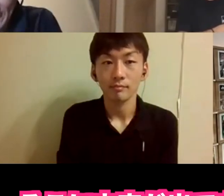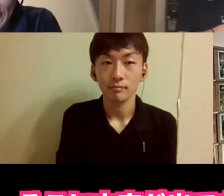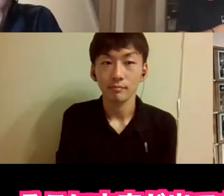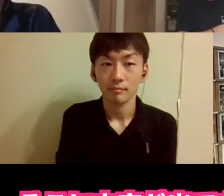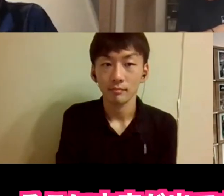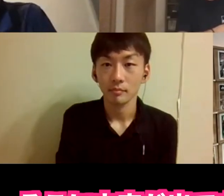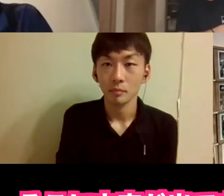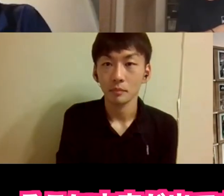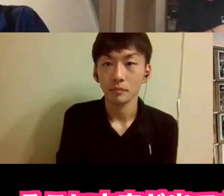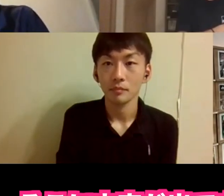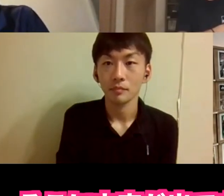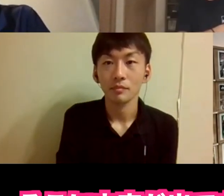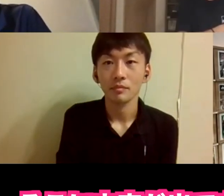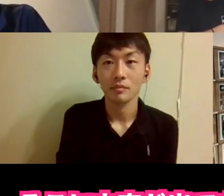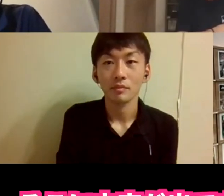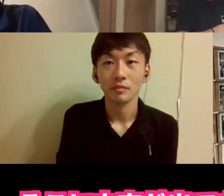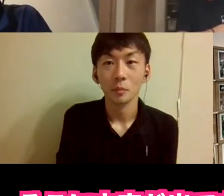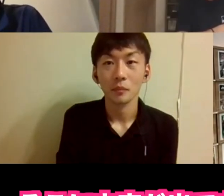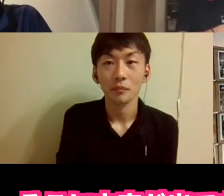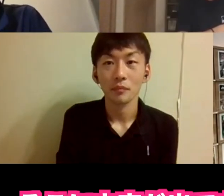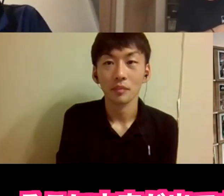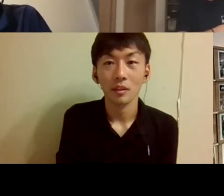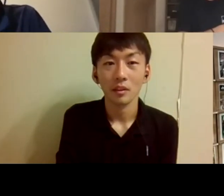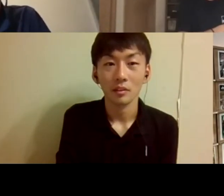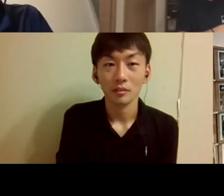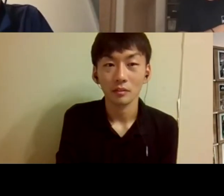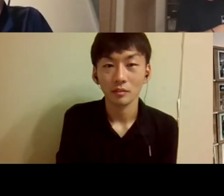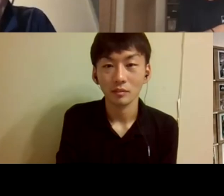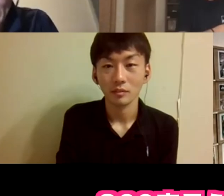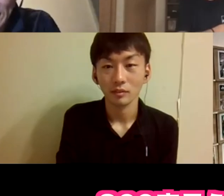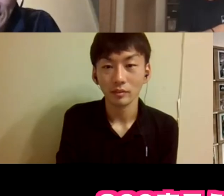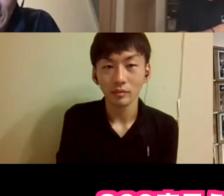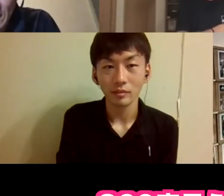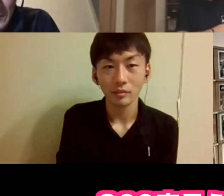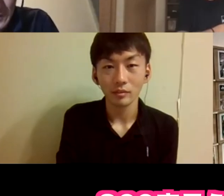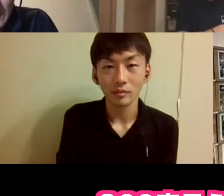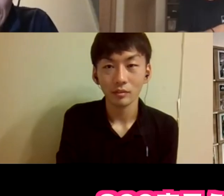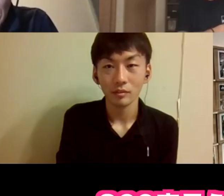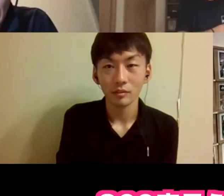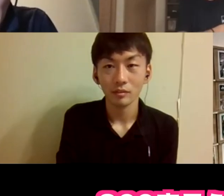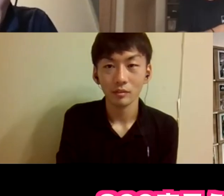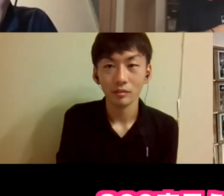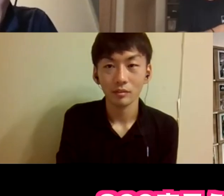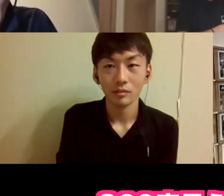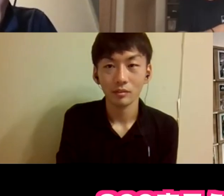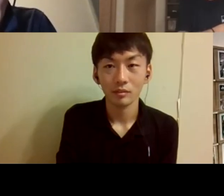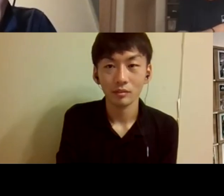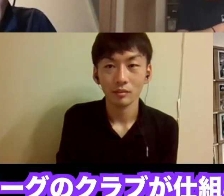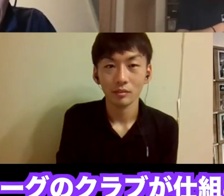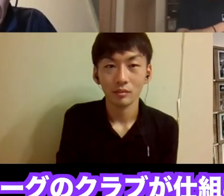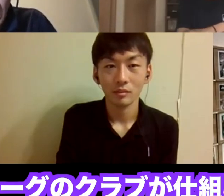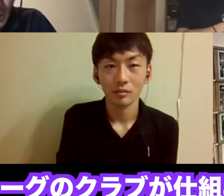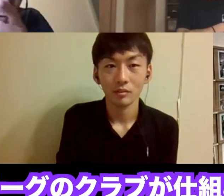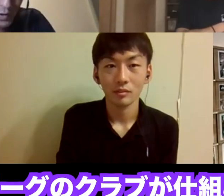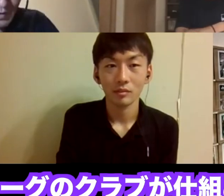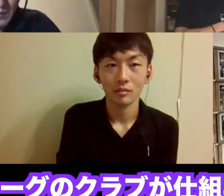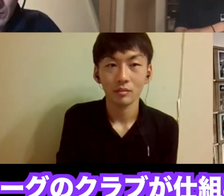あそれもいいわーってたすごいじゃんもう360度見えたちがんだから誰かやれね